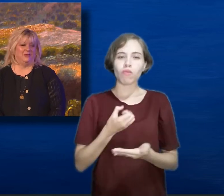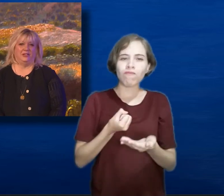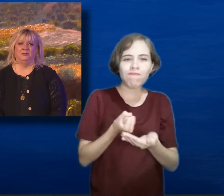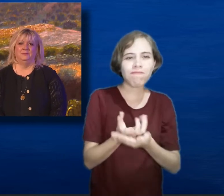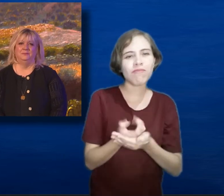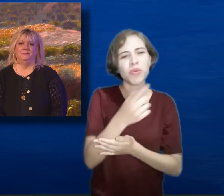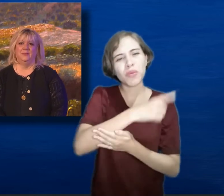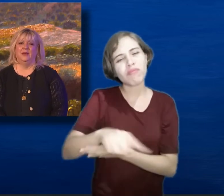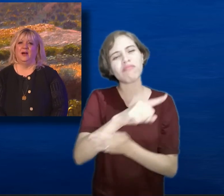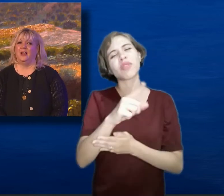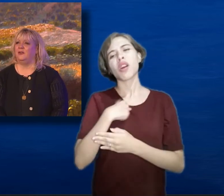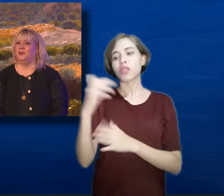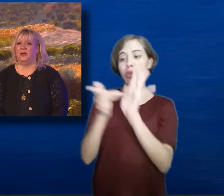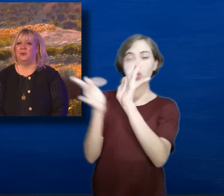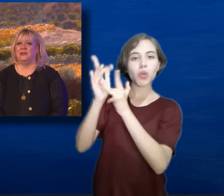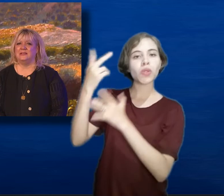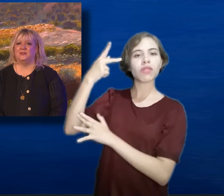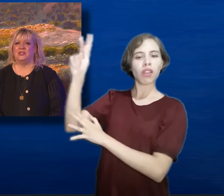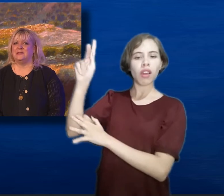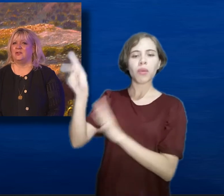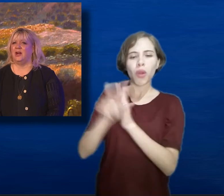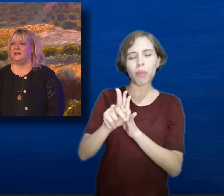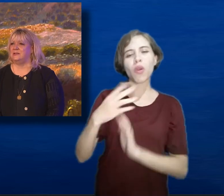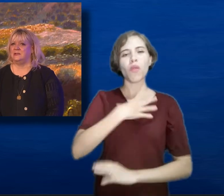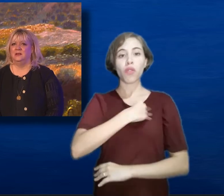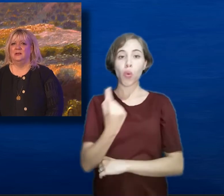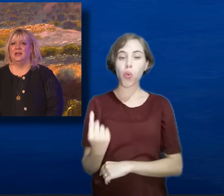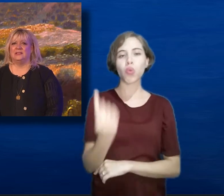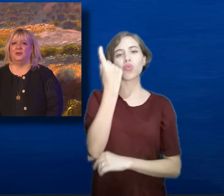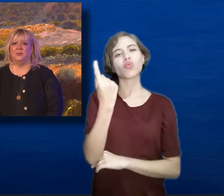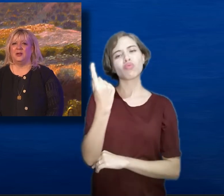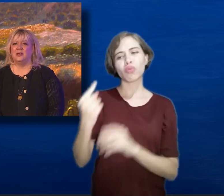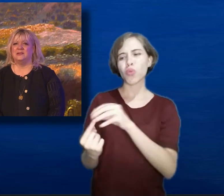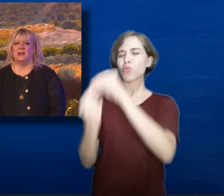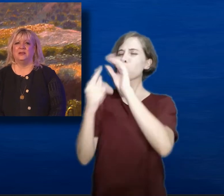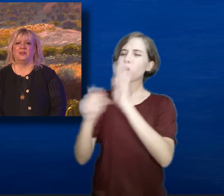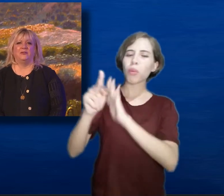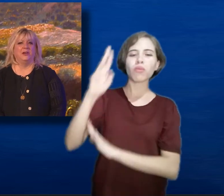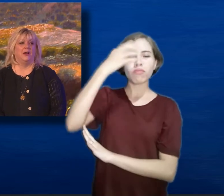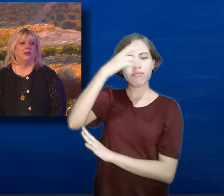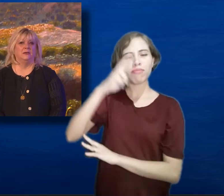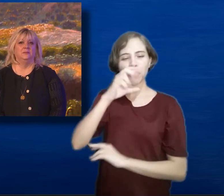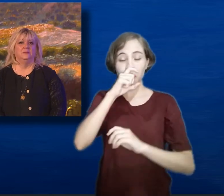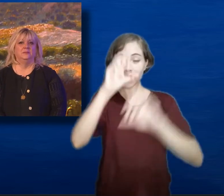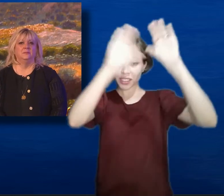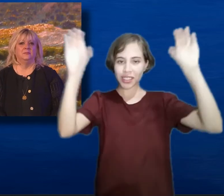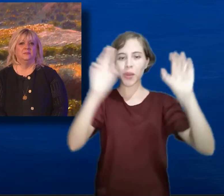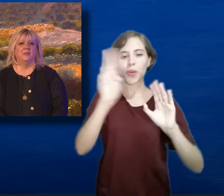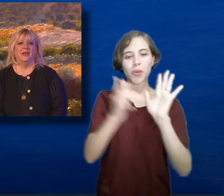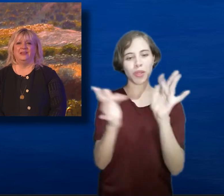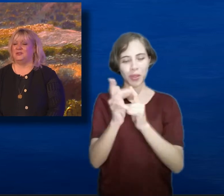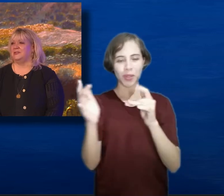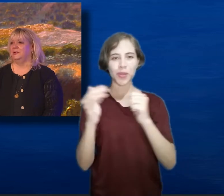nomes e que os ama. Ofereço o meu testemunho de Jesus Cristo como o Filho